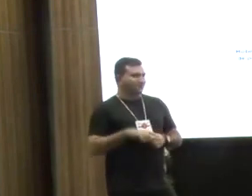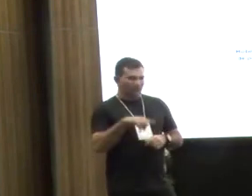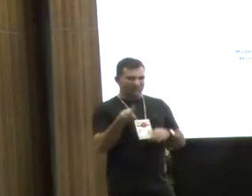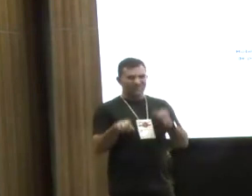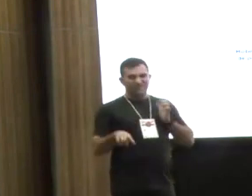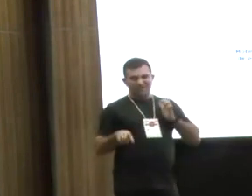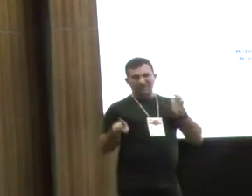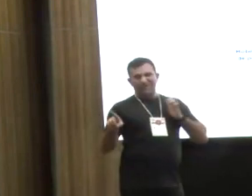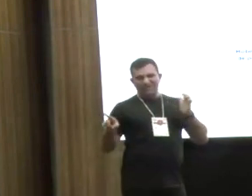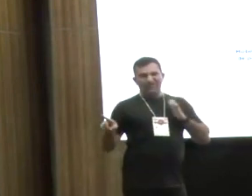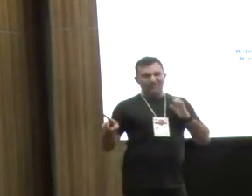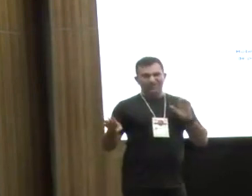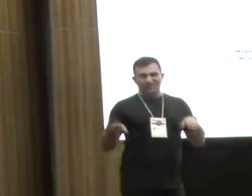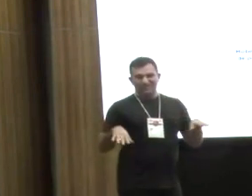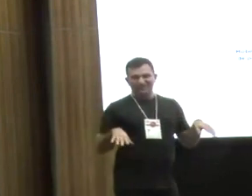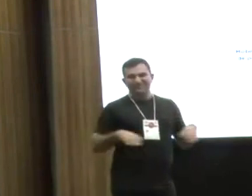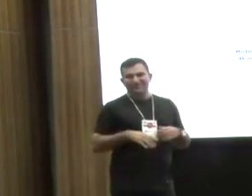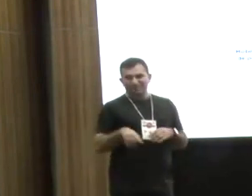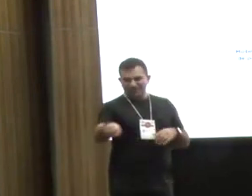rico, né?